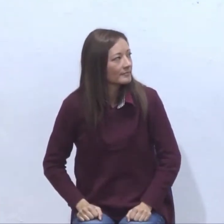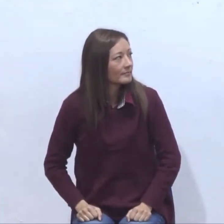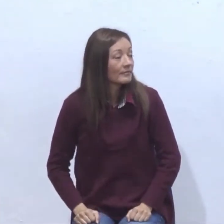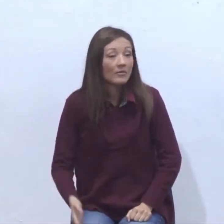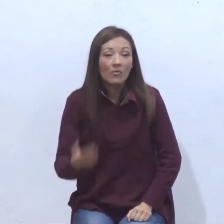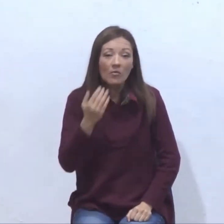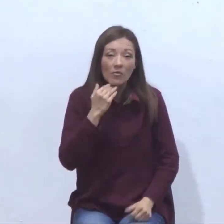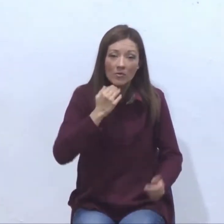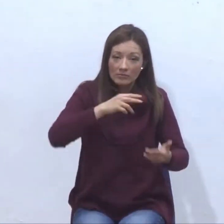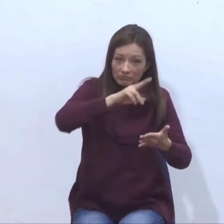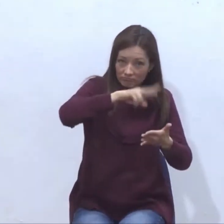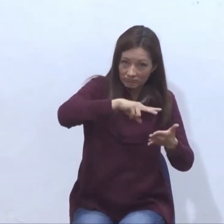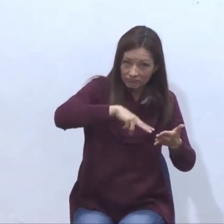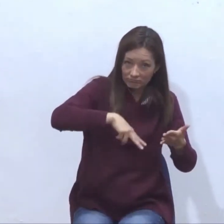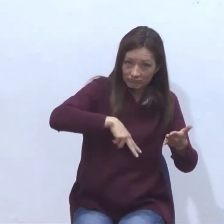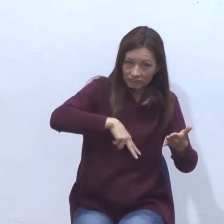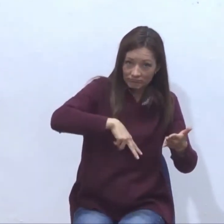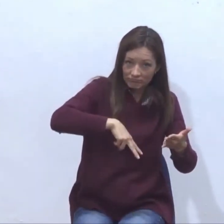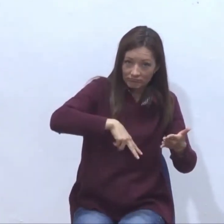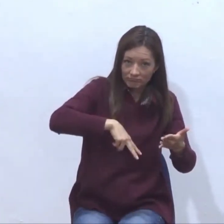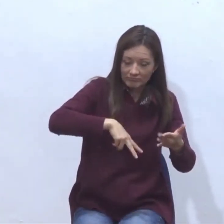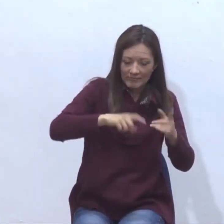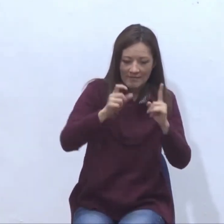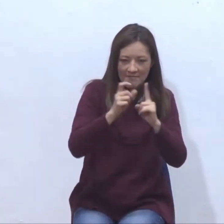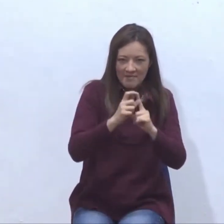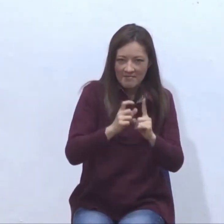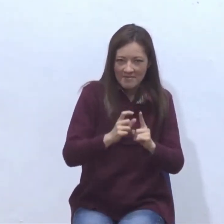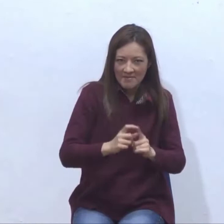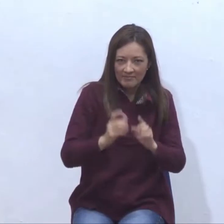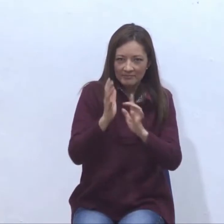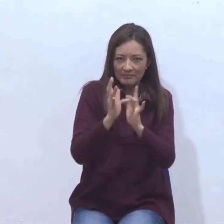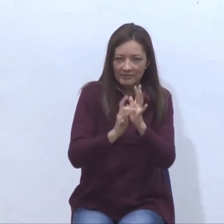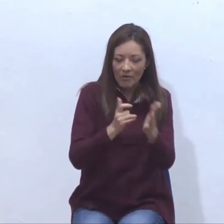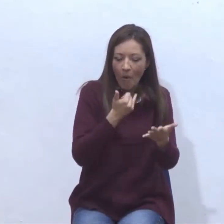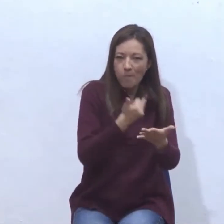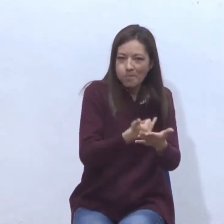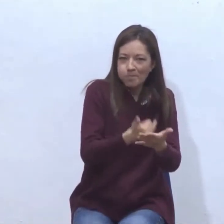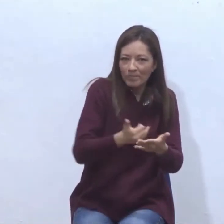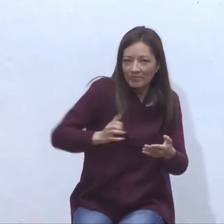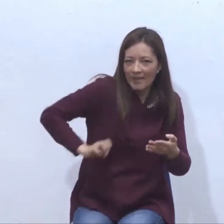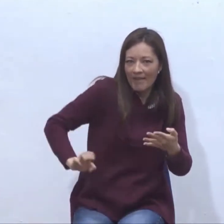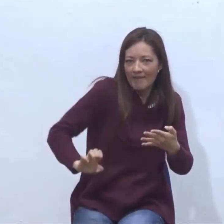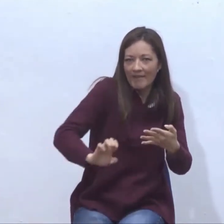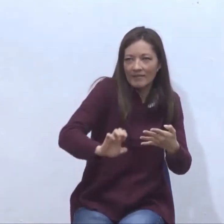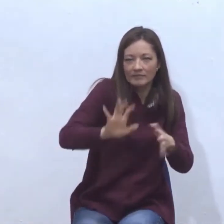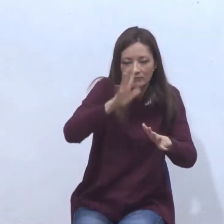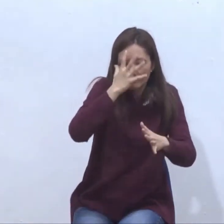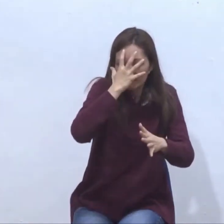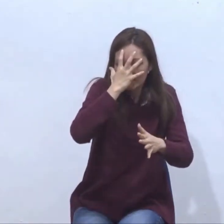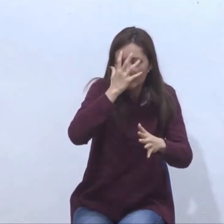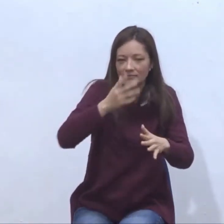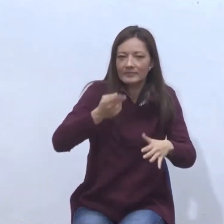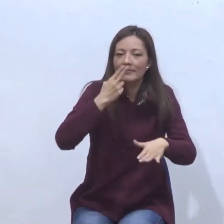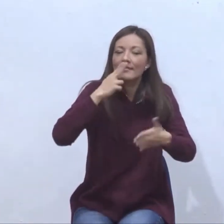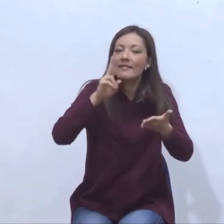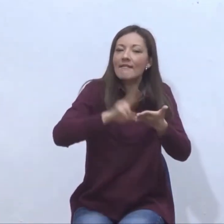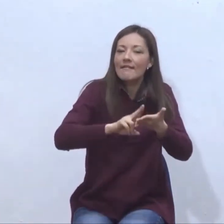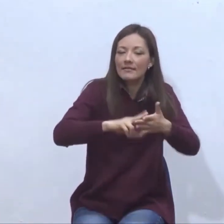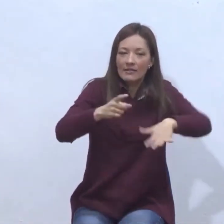cuando leemos las palabras de Jesús puestas en el Evangelio en la carta de los